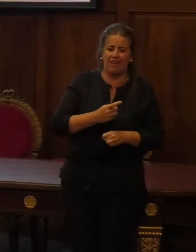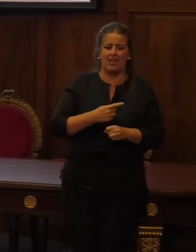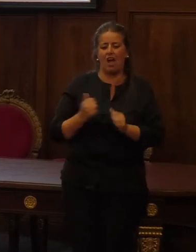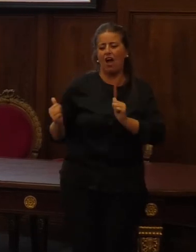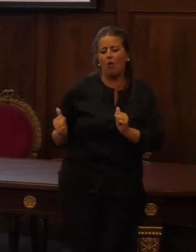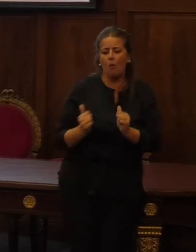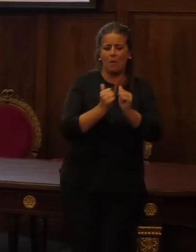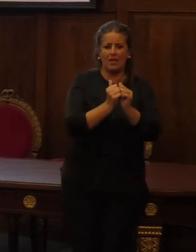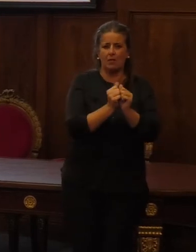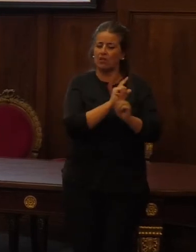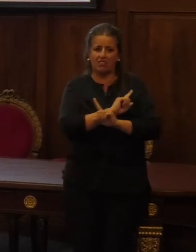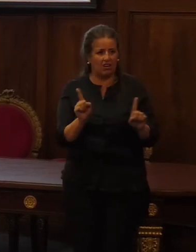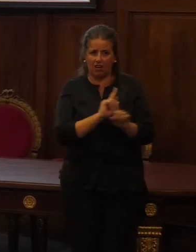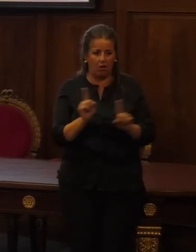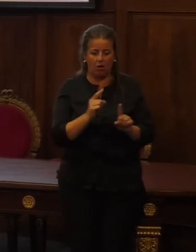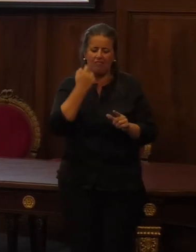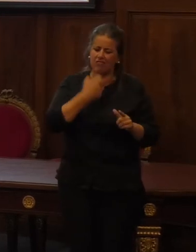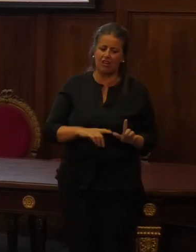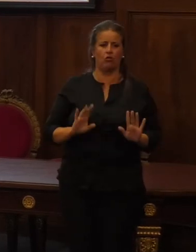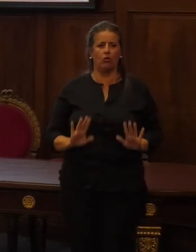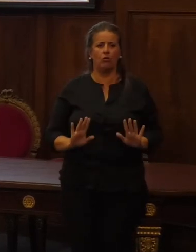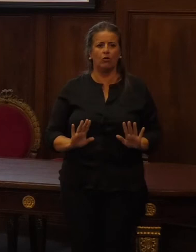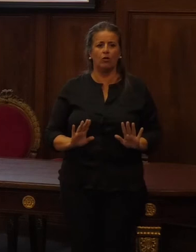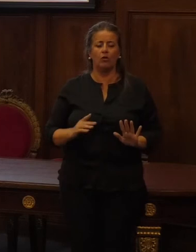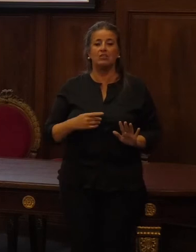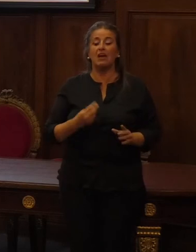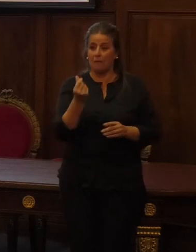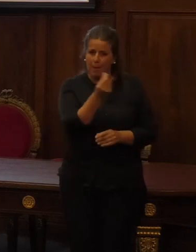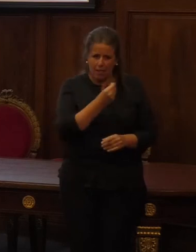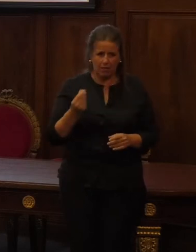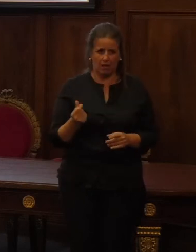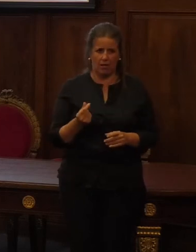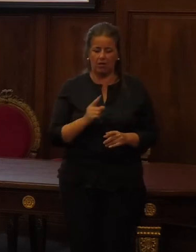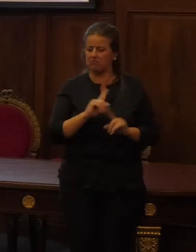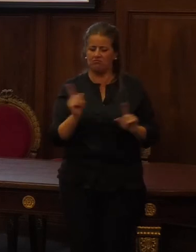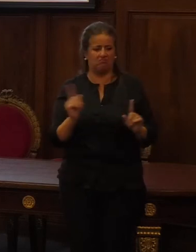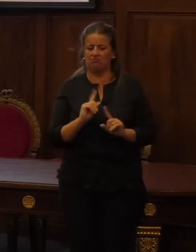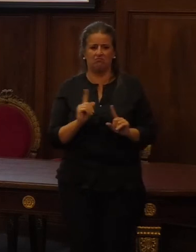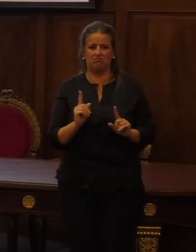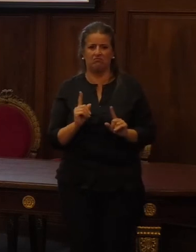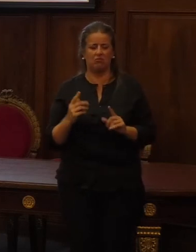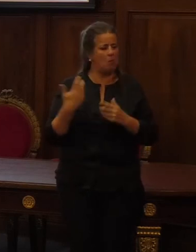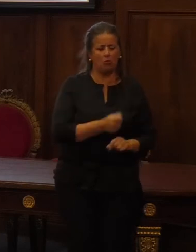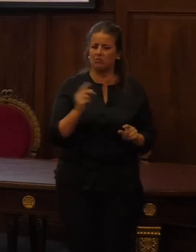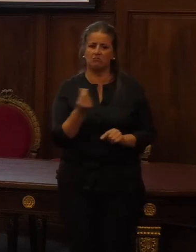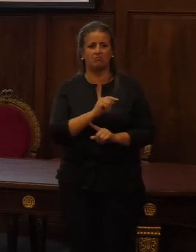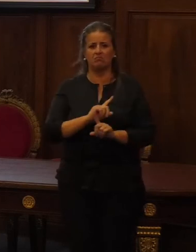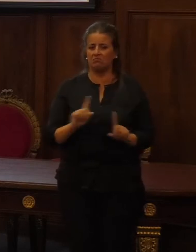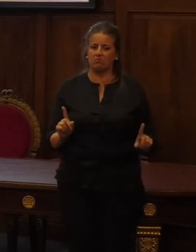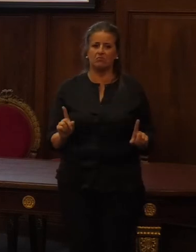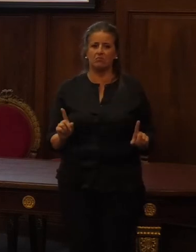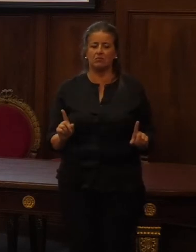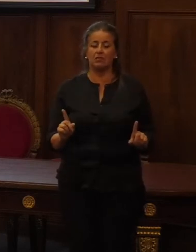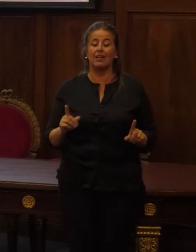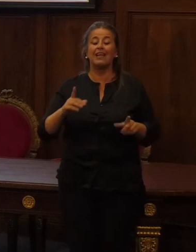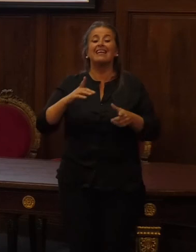tenido acompañamientos que no tuvo. Entre ellos, financieros. No lo tuvo.